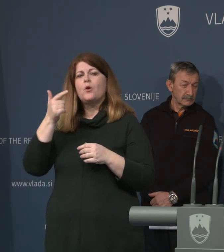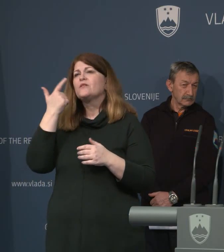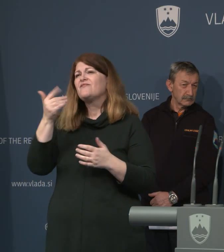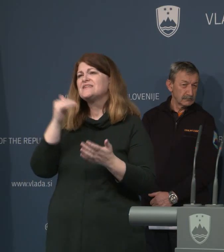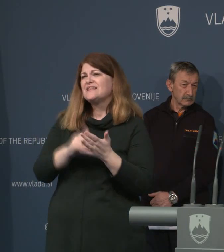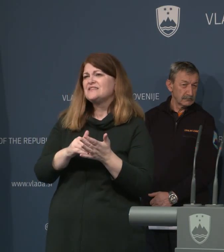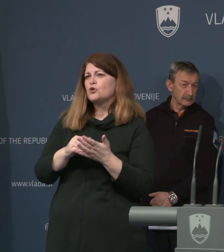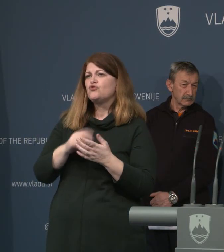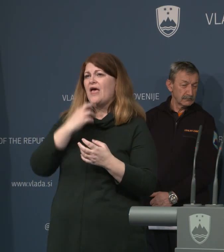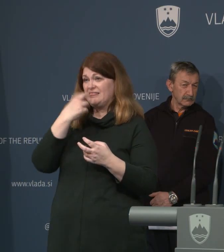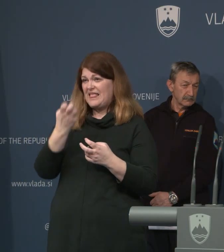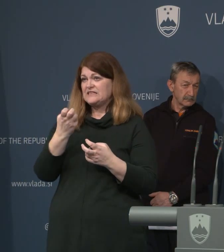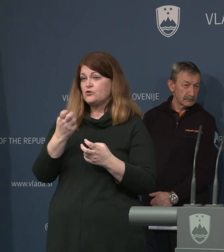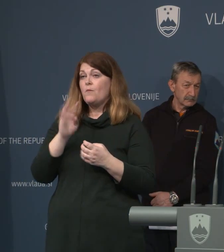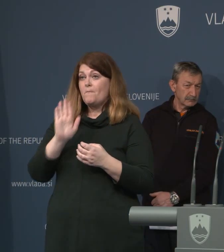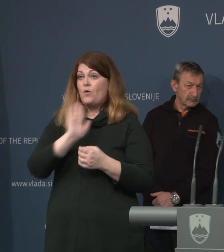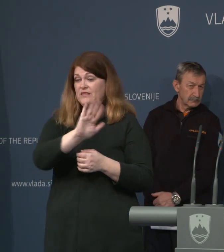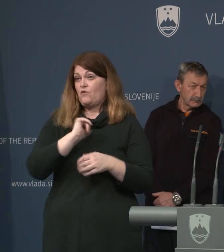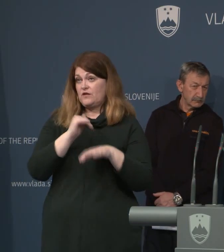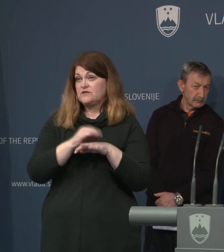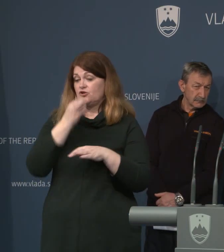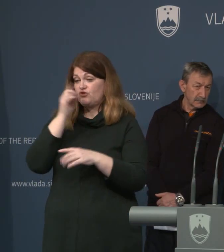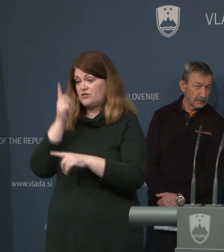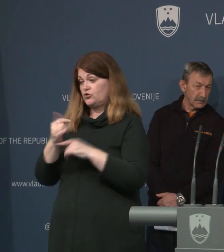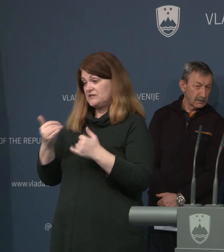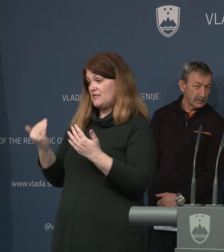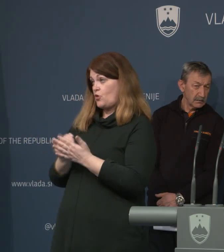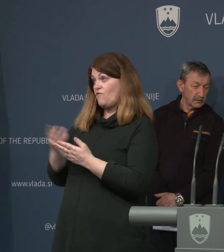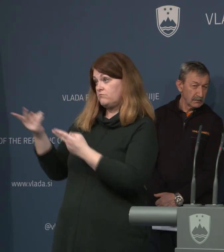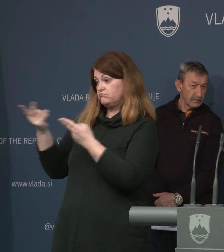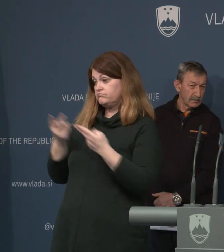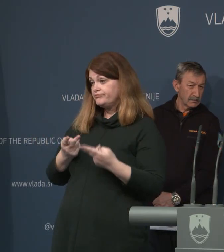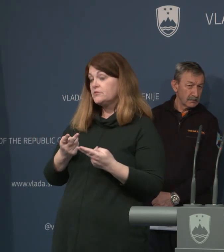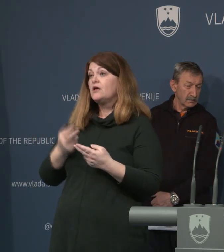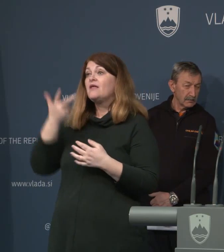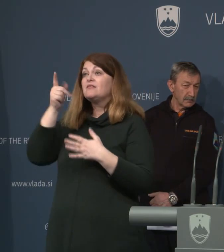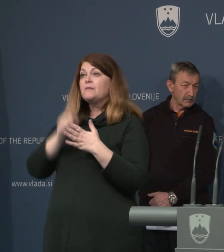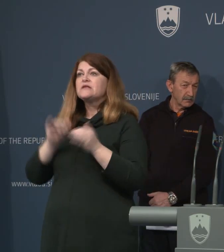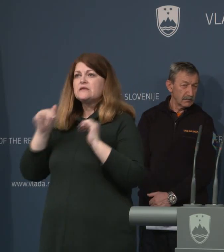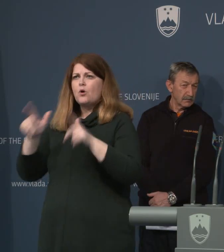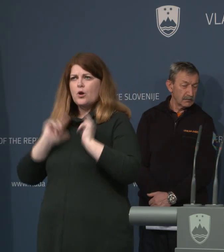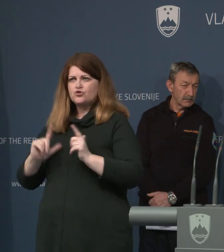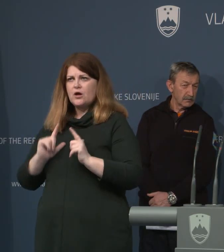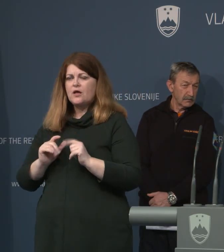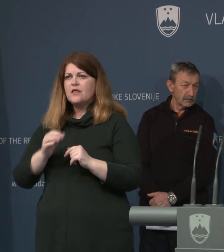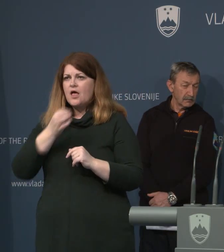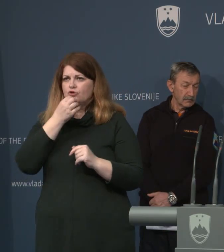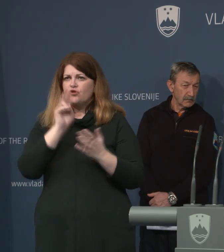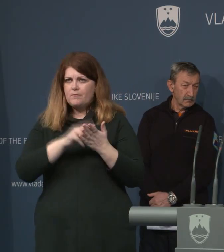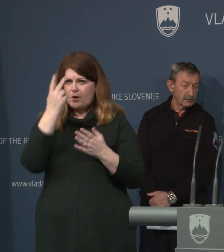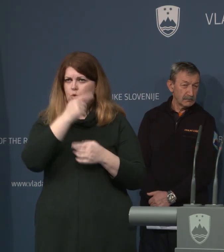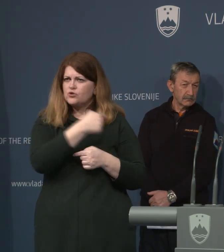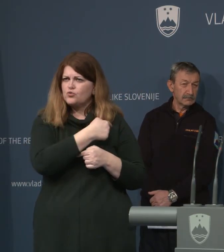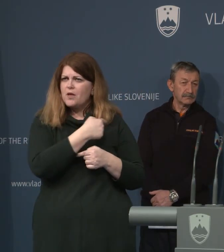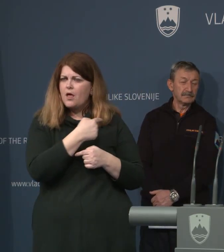tisoč testov po naših informacijah, če naročimo zdaj nove, naj bi bil rok dobave 3 mesece in če smo vas prav